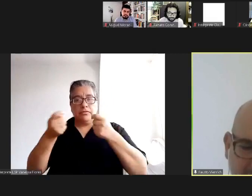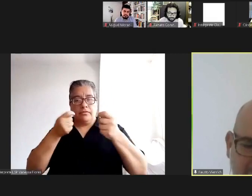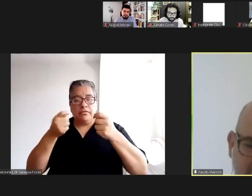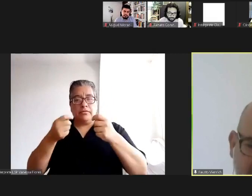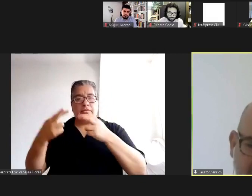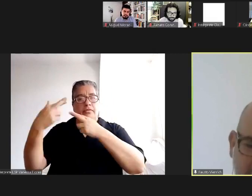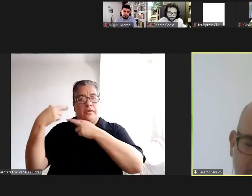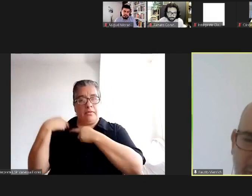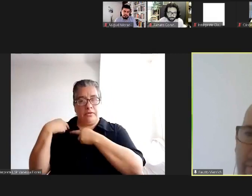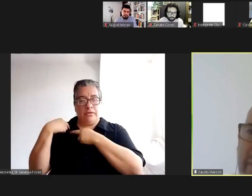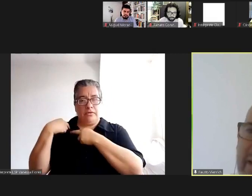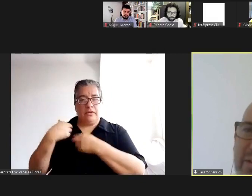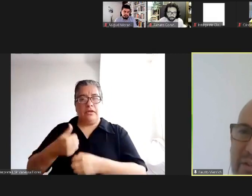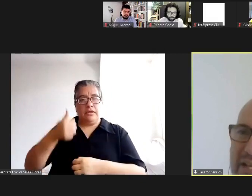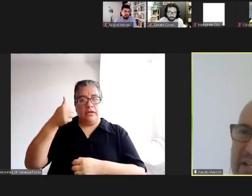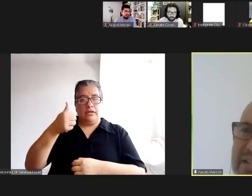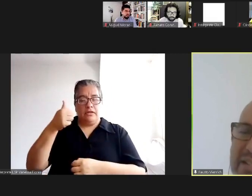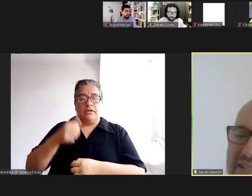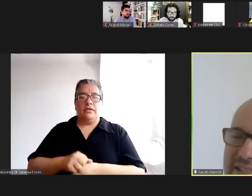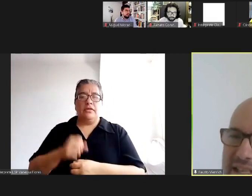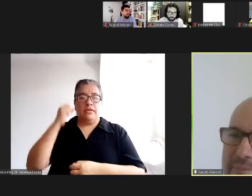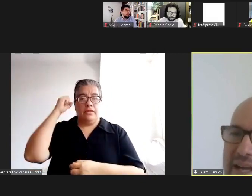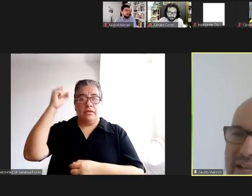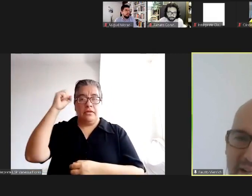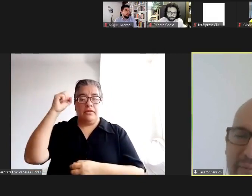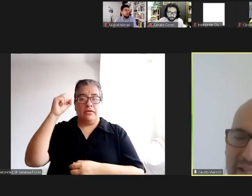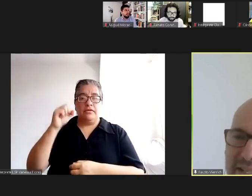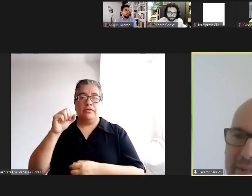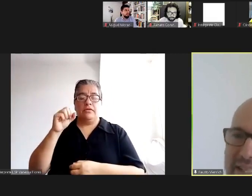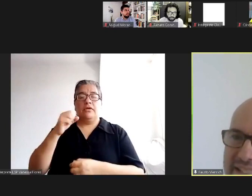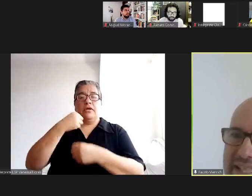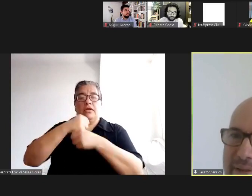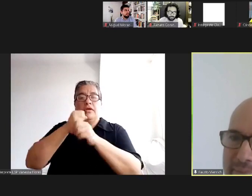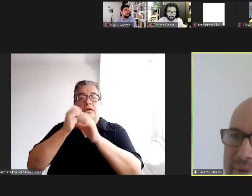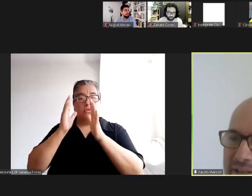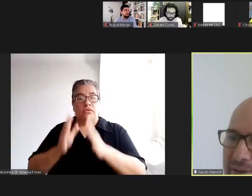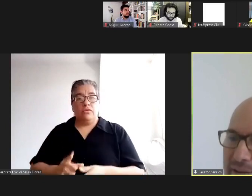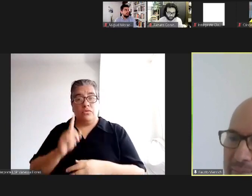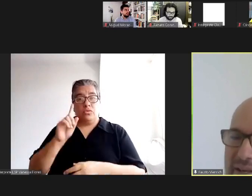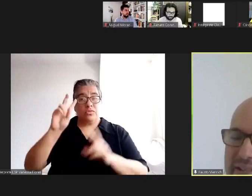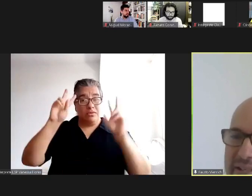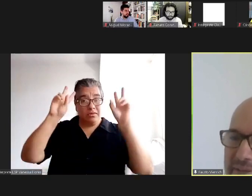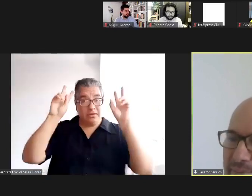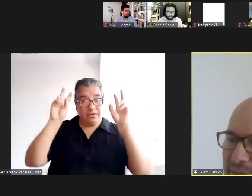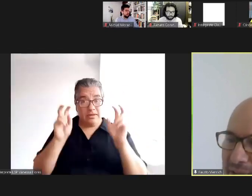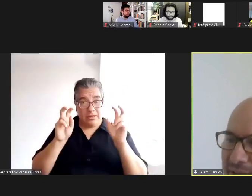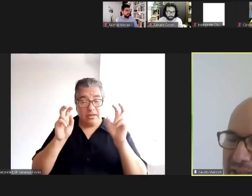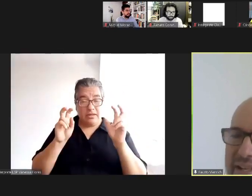temas al respecto fue el tema, evidentemente, que estaba